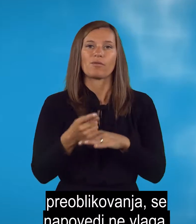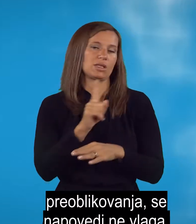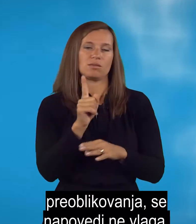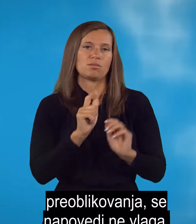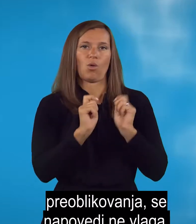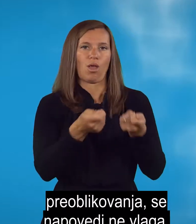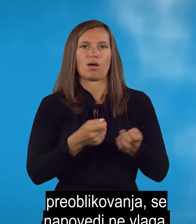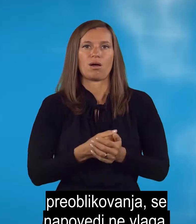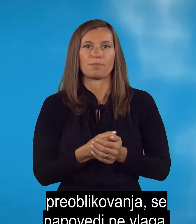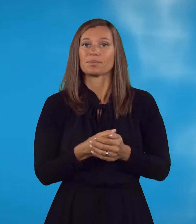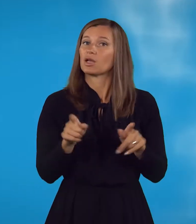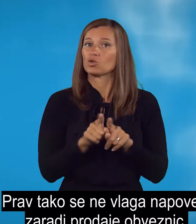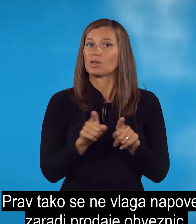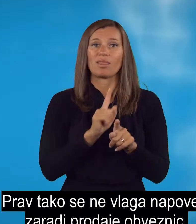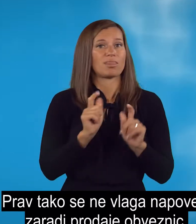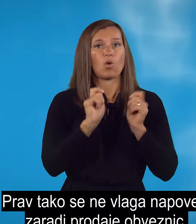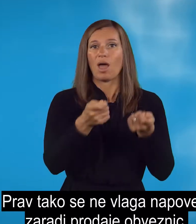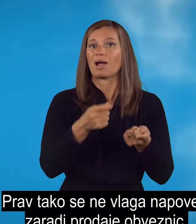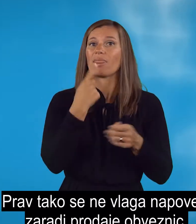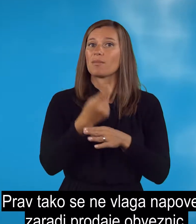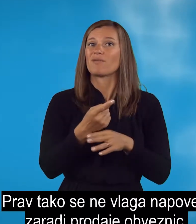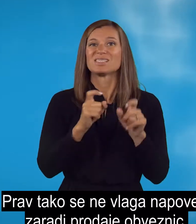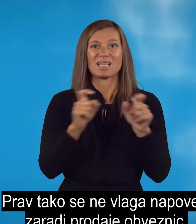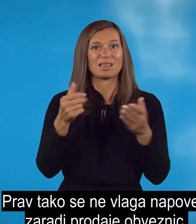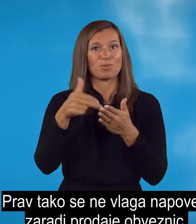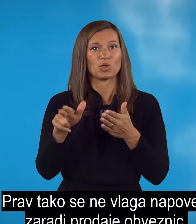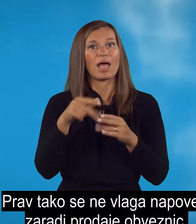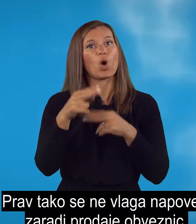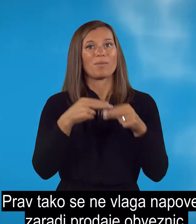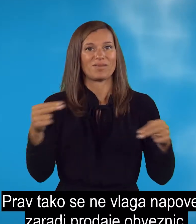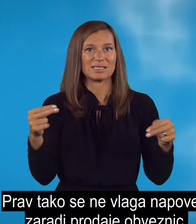vlaga. Prav tako se ne vlaga napovedi zaradi prodaje obveznic.